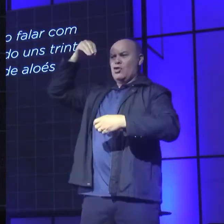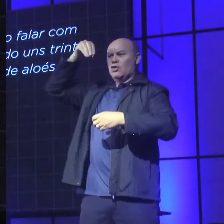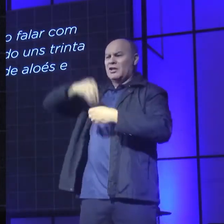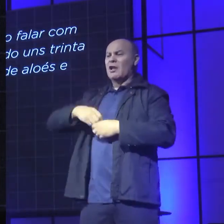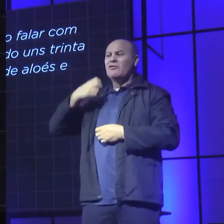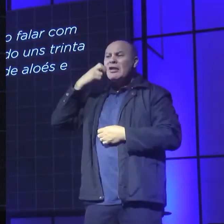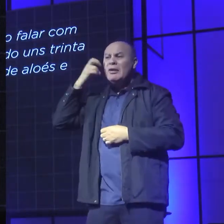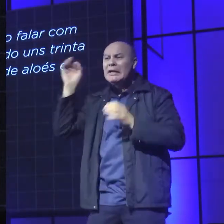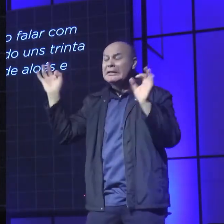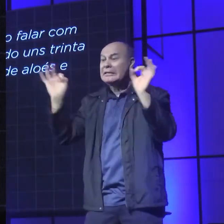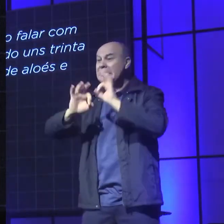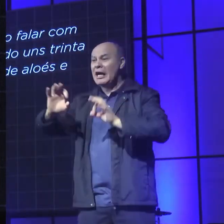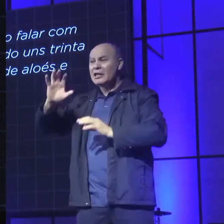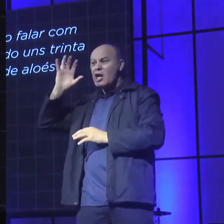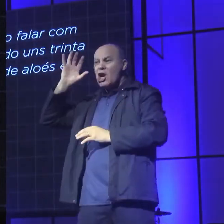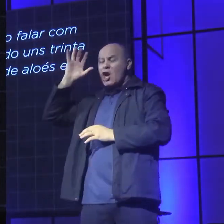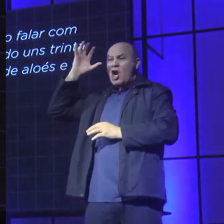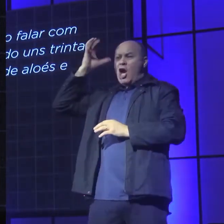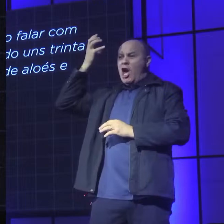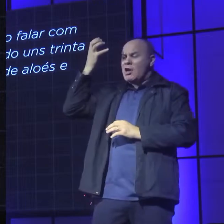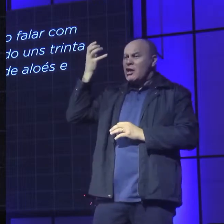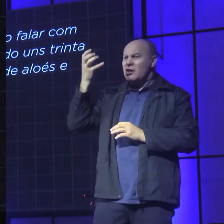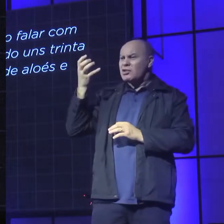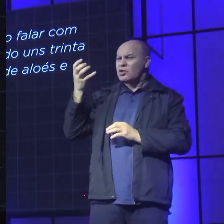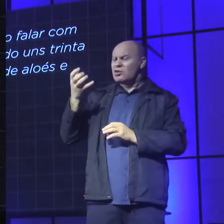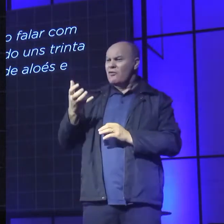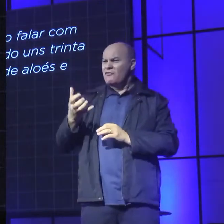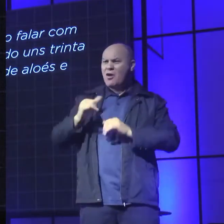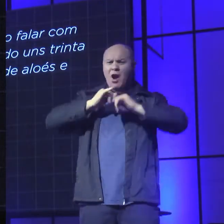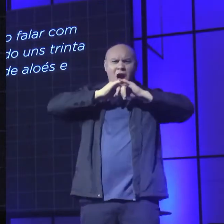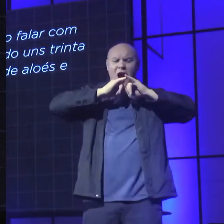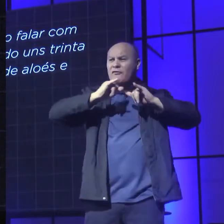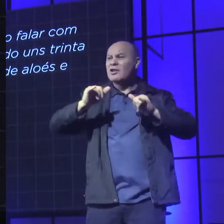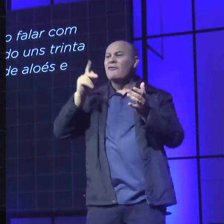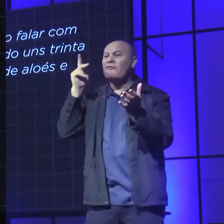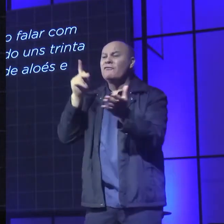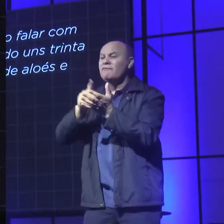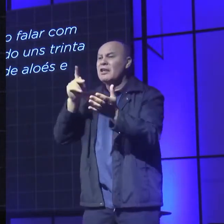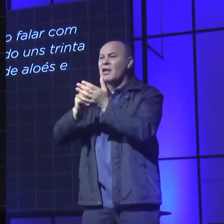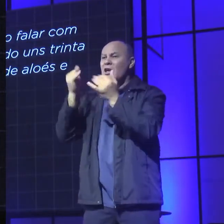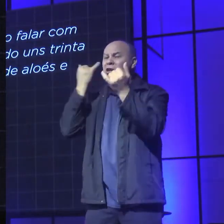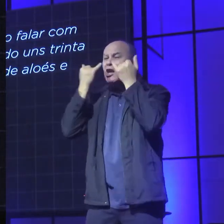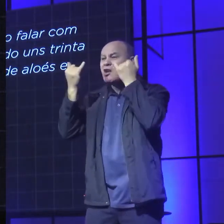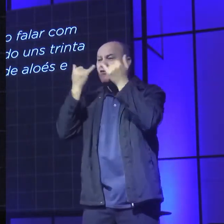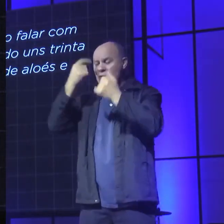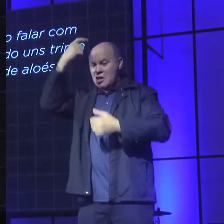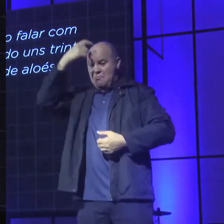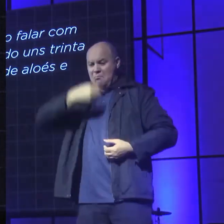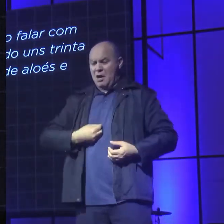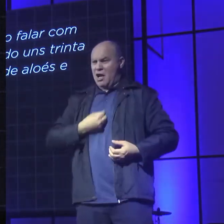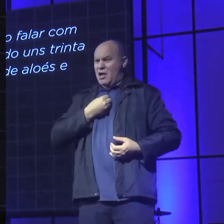para ele. Ele foi lá e demonstrou o custo que isso lhe custou.